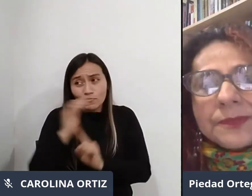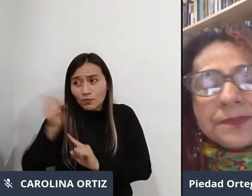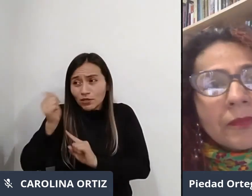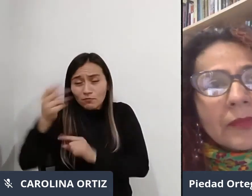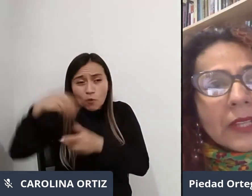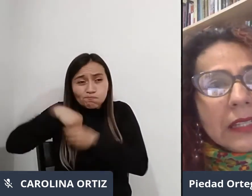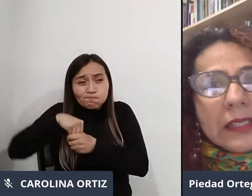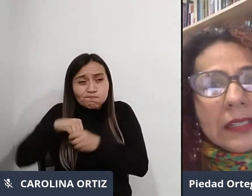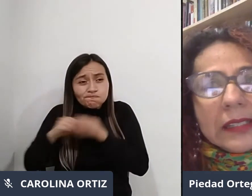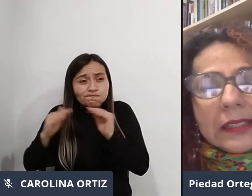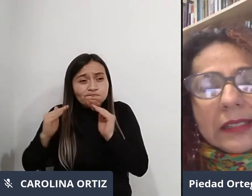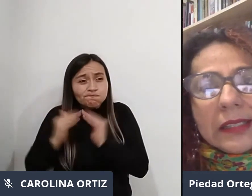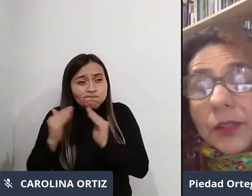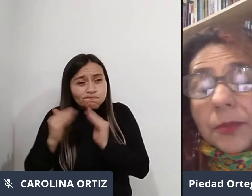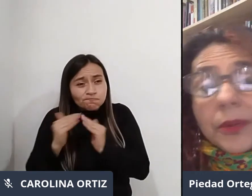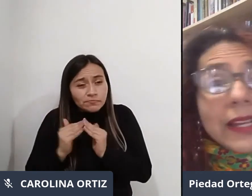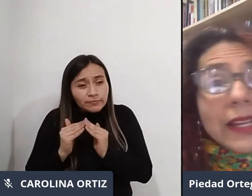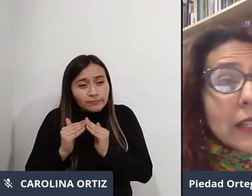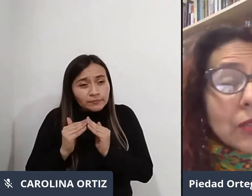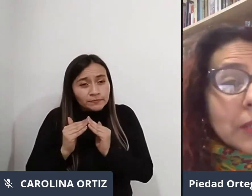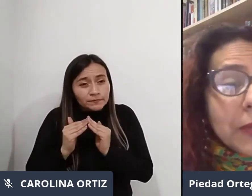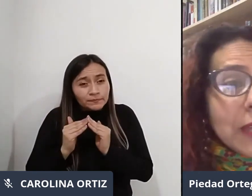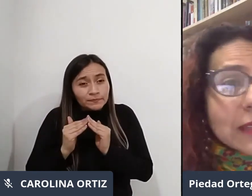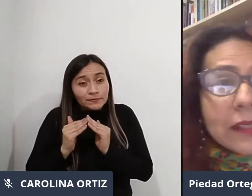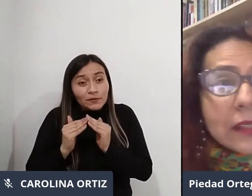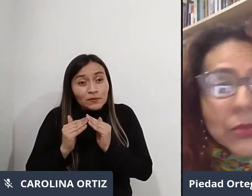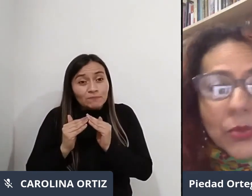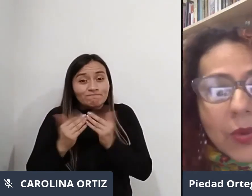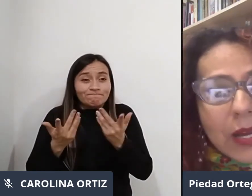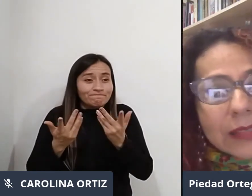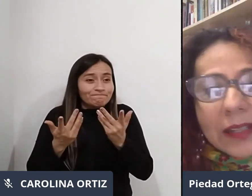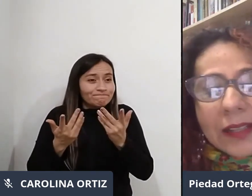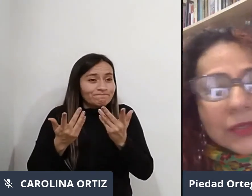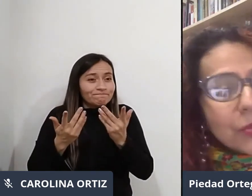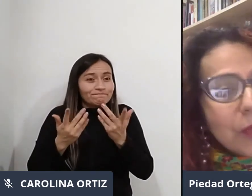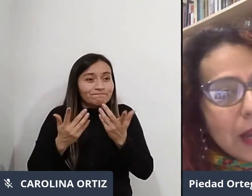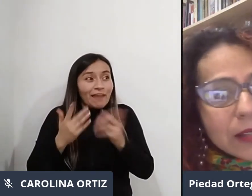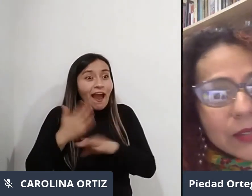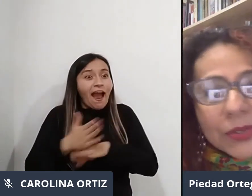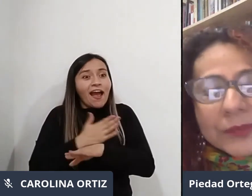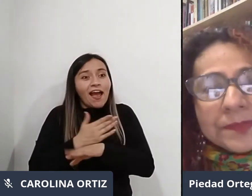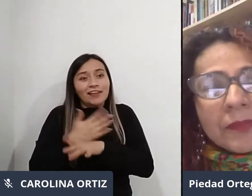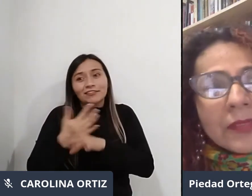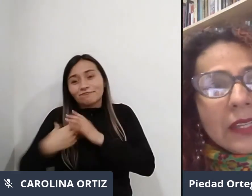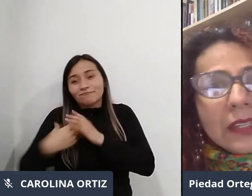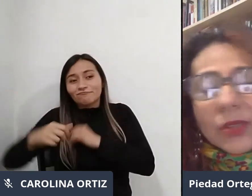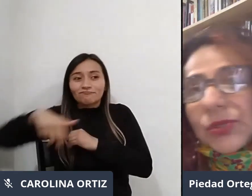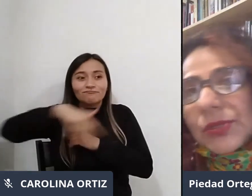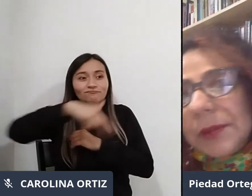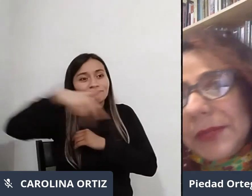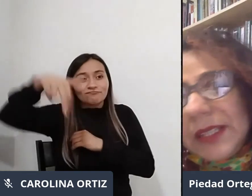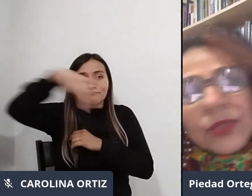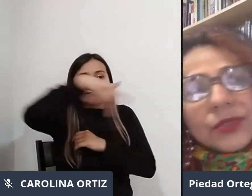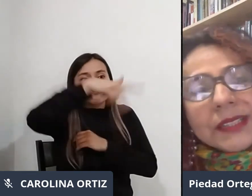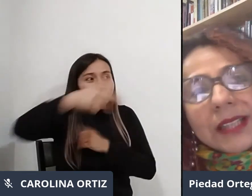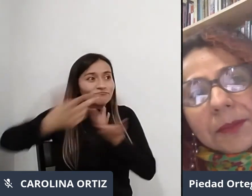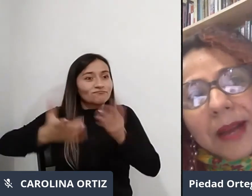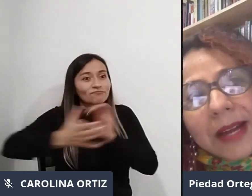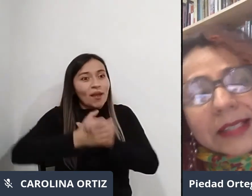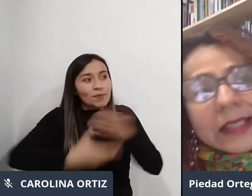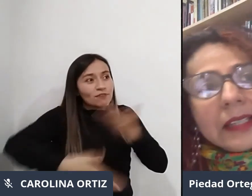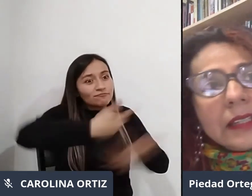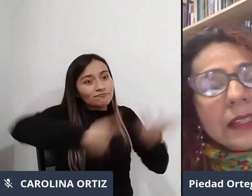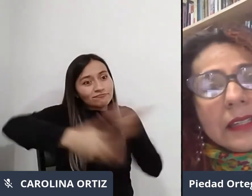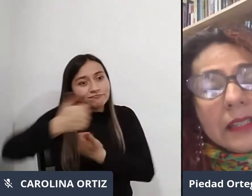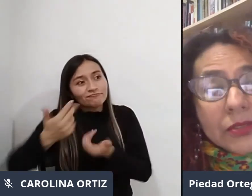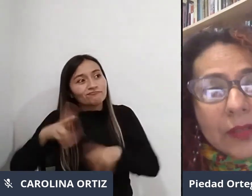confinamiento, él no poder hacer lo que puede hacer en su cuadra, en su barrio, con sus amigos, ir al